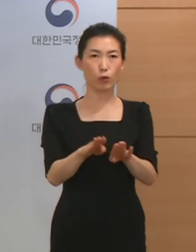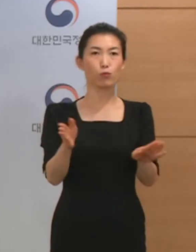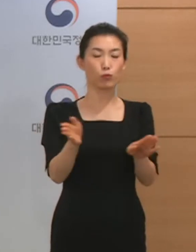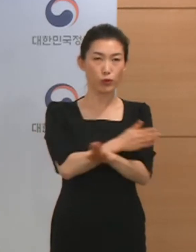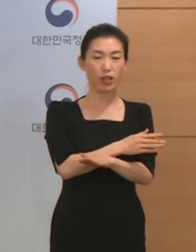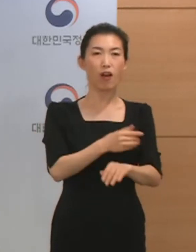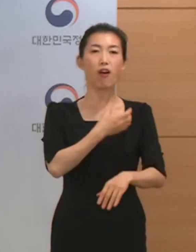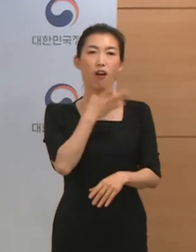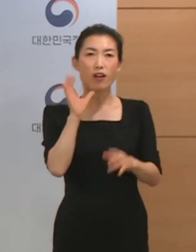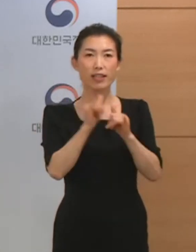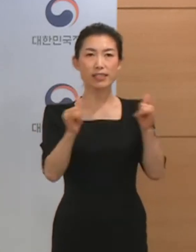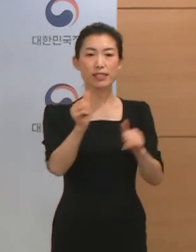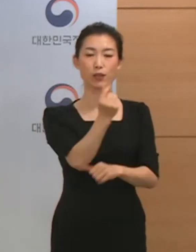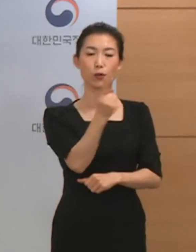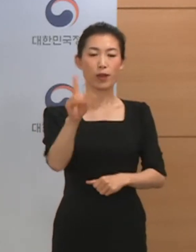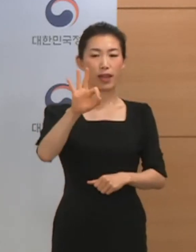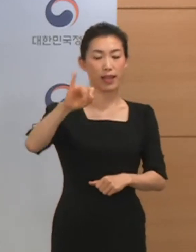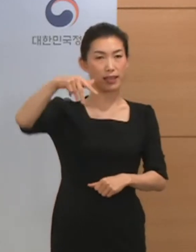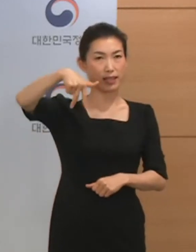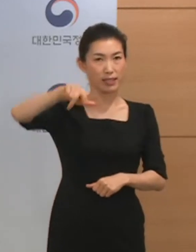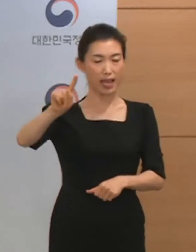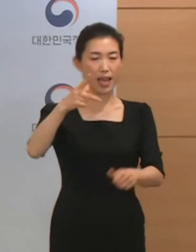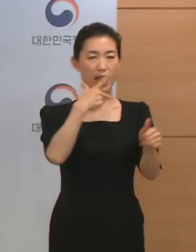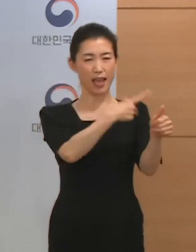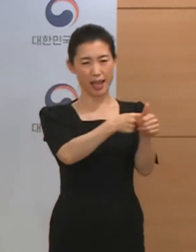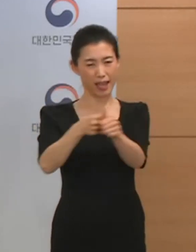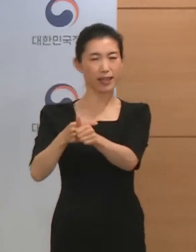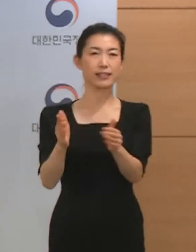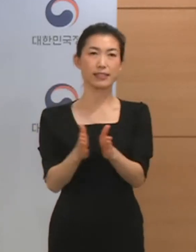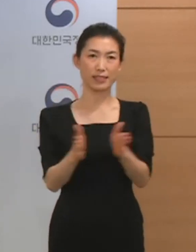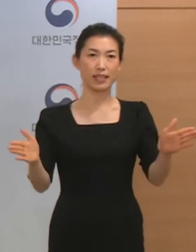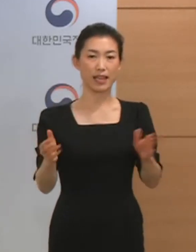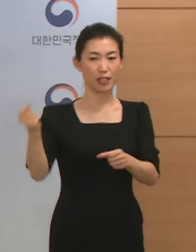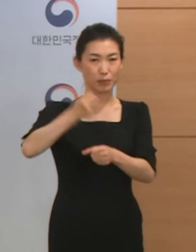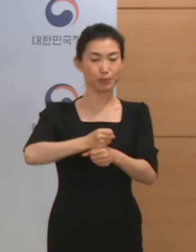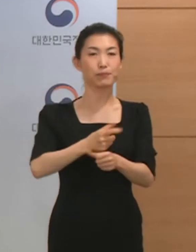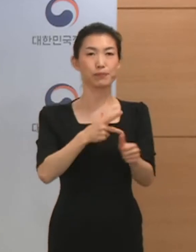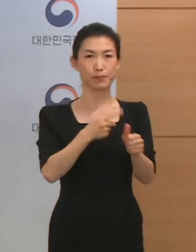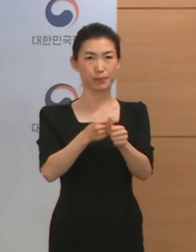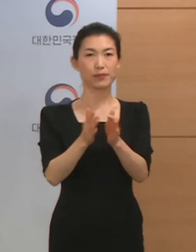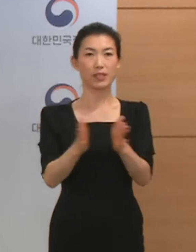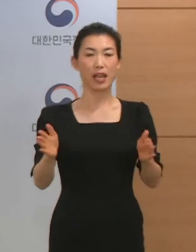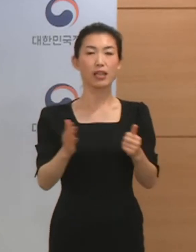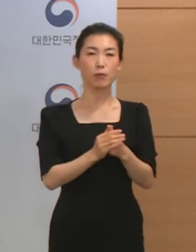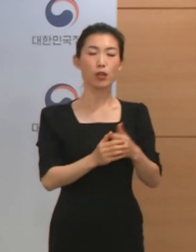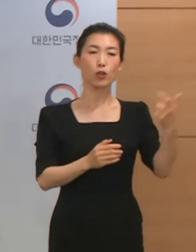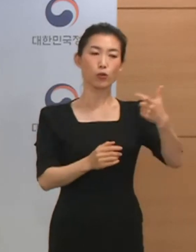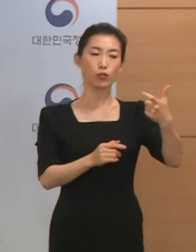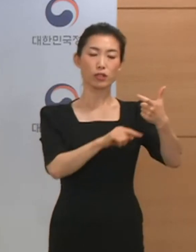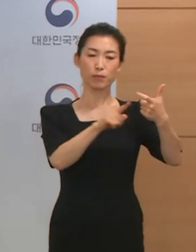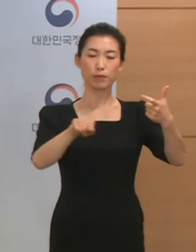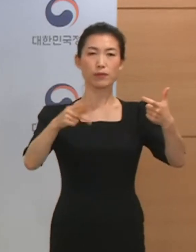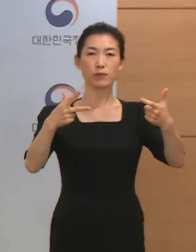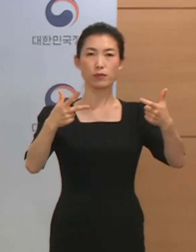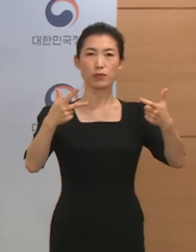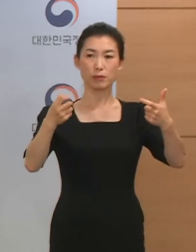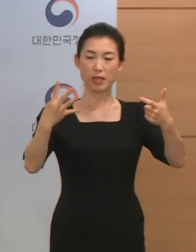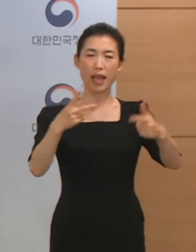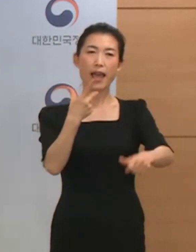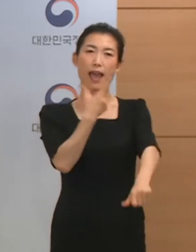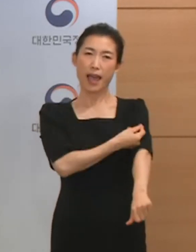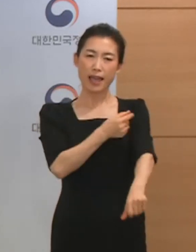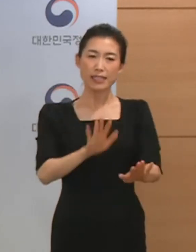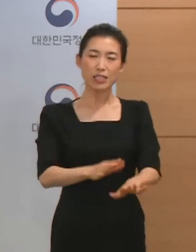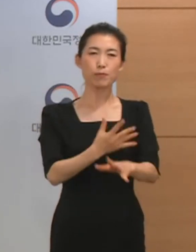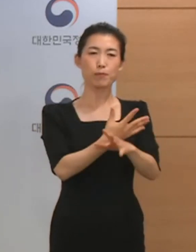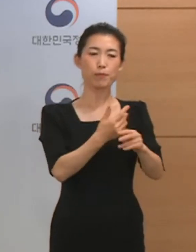화이자 1차 접종이 다시 본격적으로 실시됩니다. 이외 60세에서 74세 어르신들은 계속 예약을